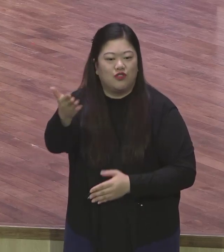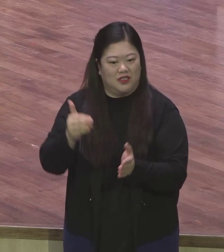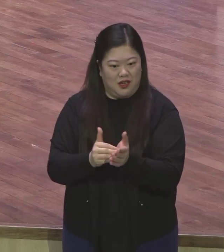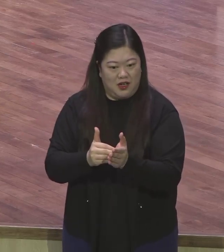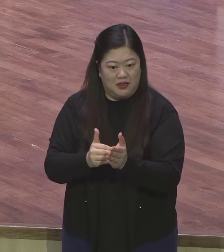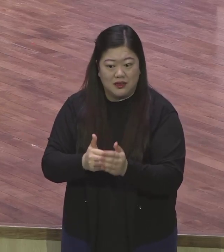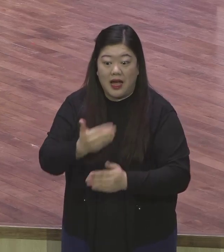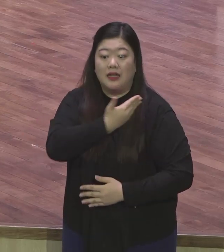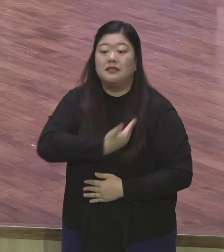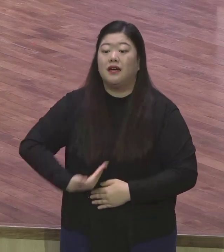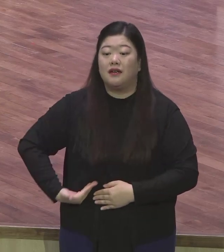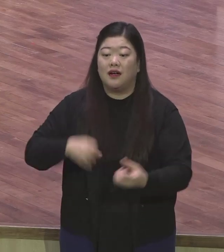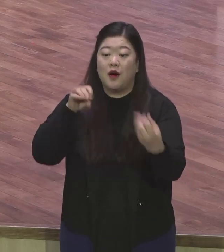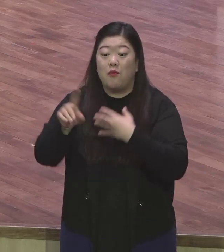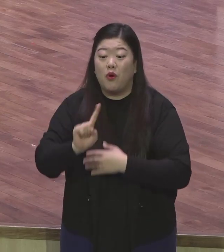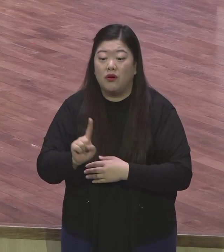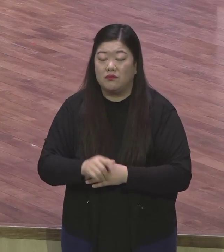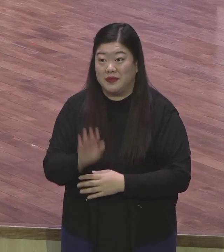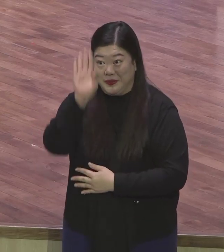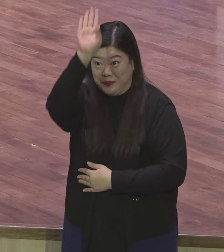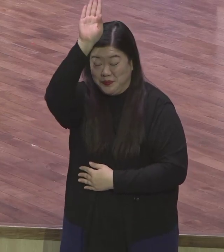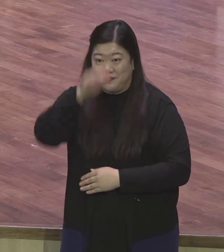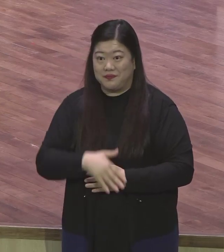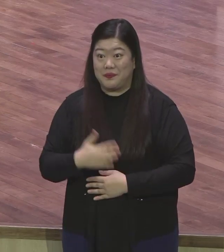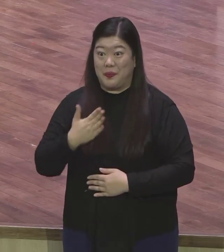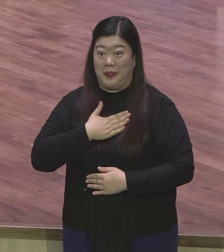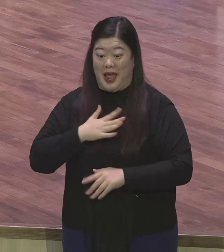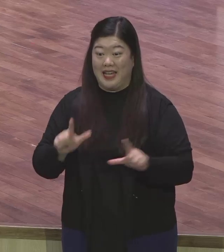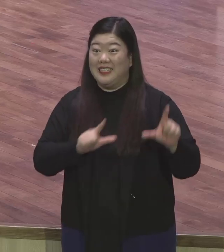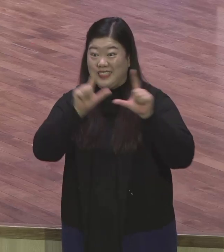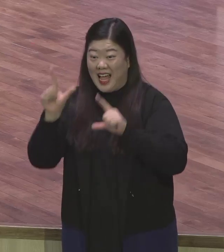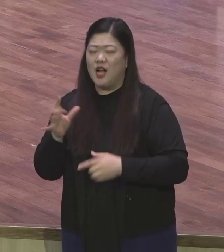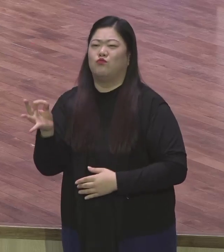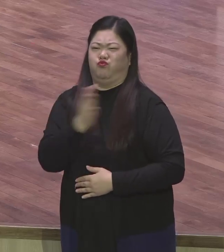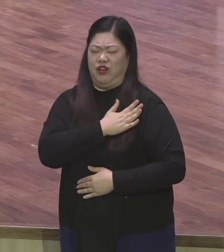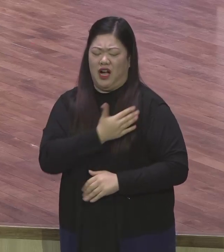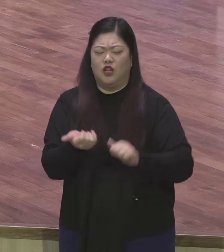저는 이 땅에서는 부자로 살다가 죽을 때 나사로 되고 싶어요.